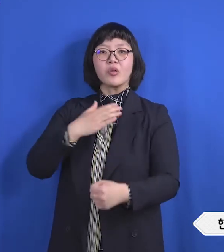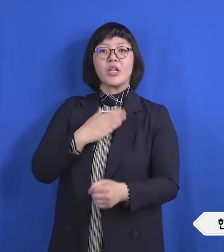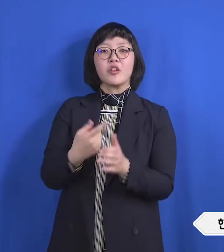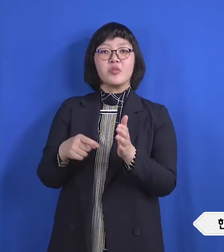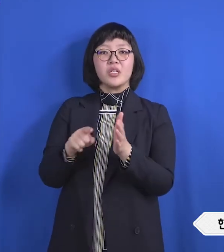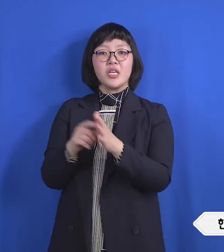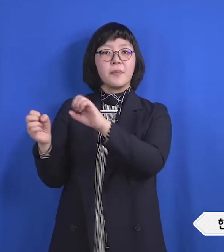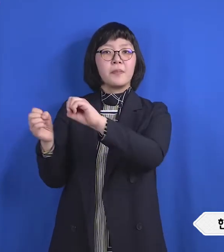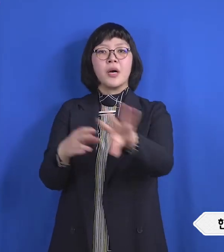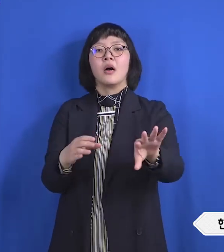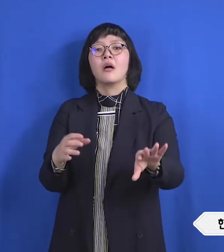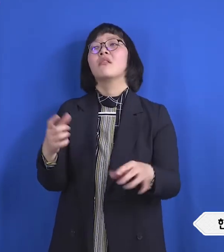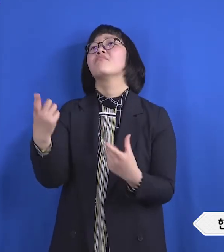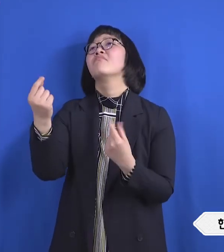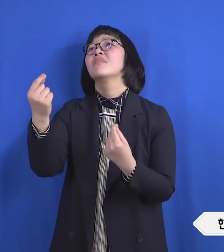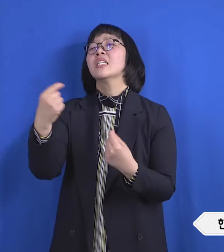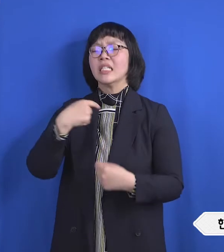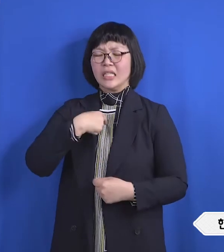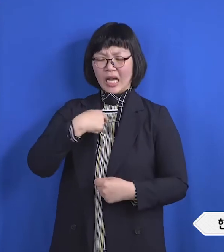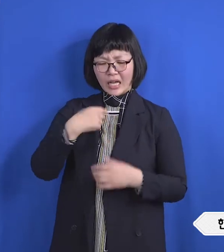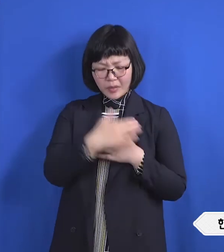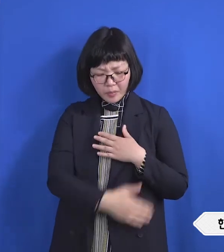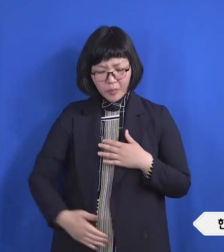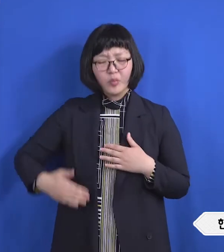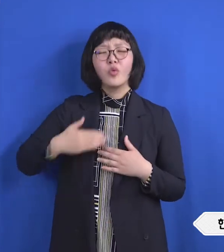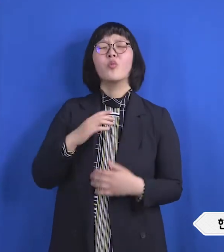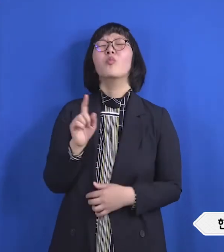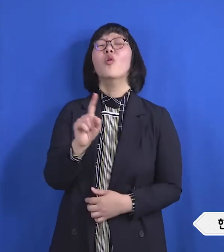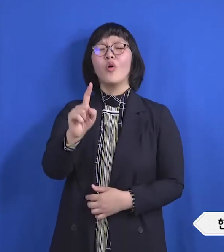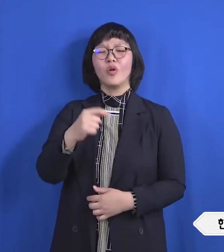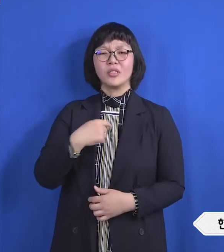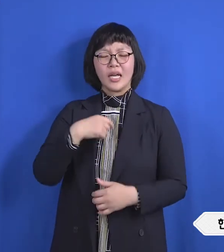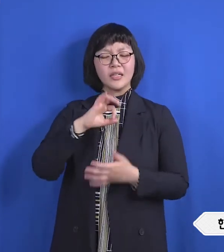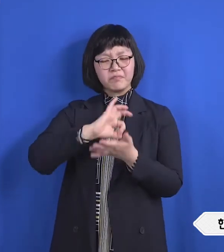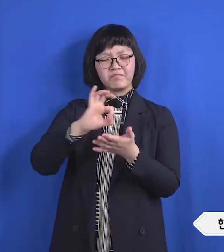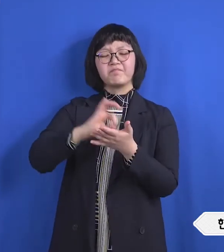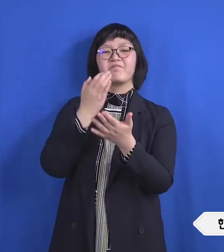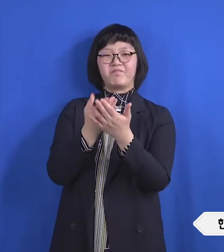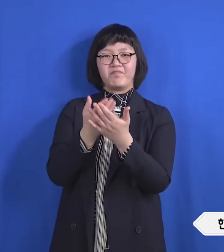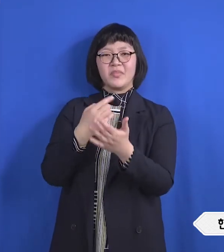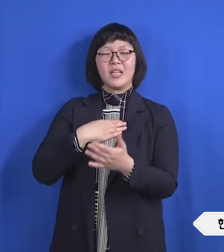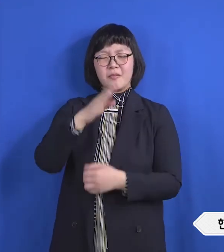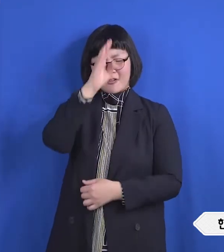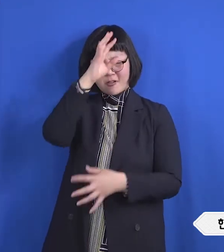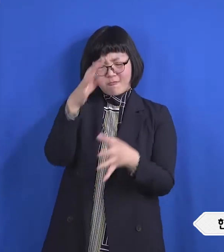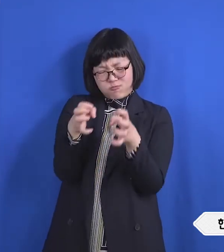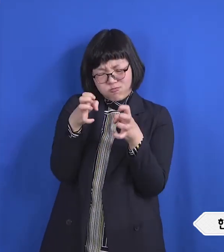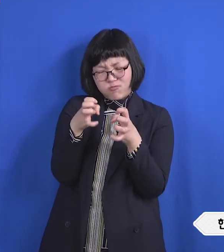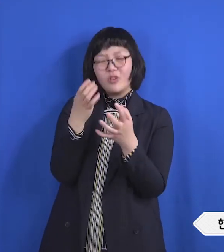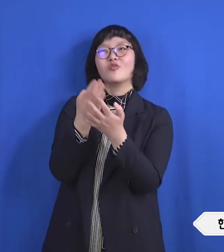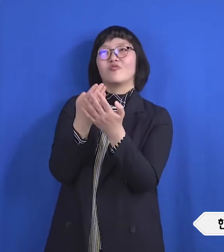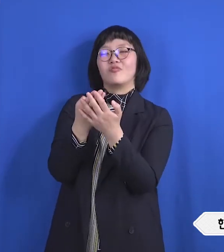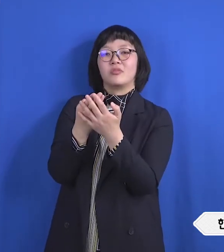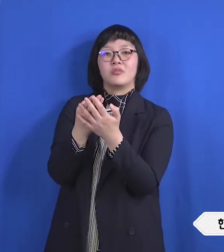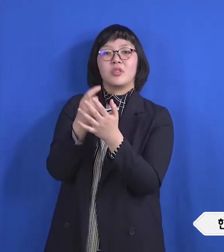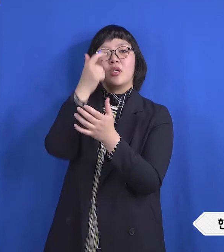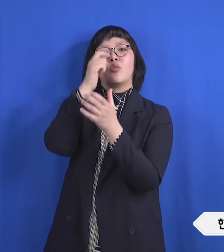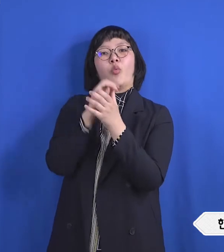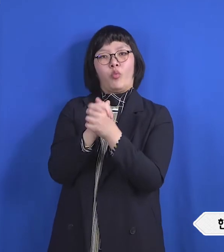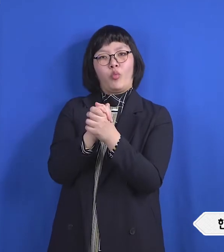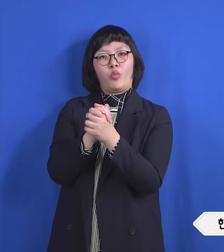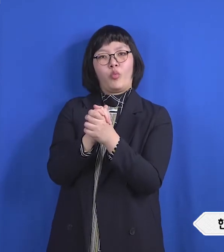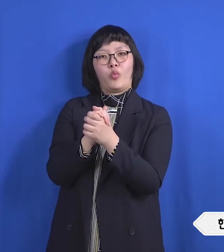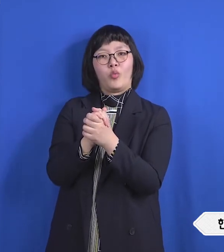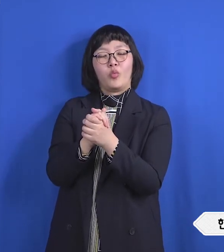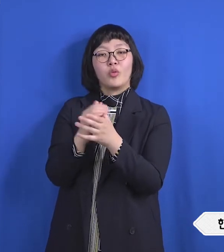않습니까? 하물며 이 미천한 종이겠습니까? 저에게도 나병을 주십시오. 기도만 한